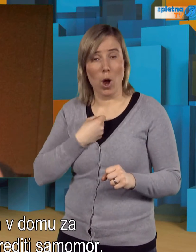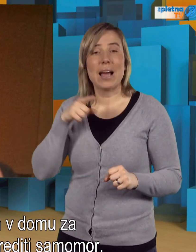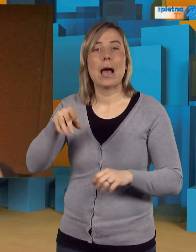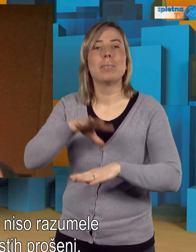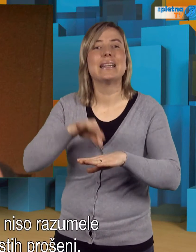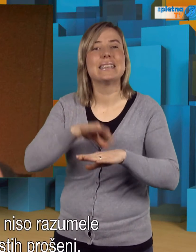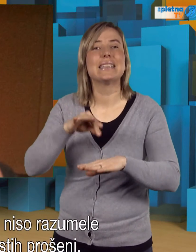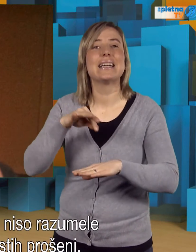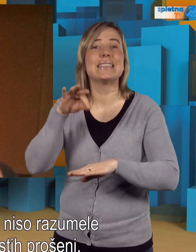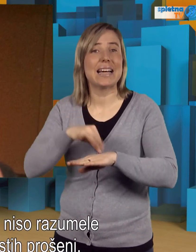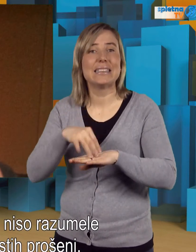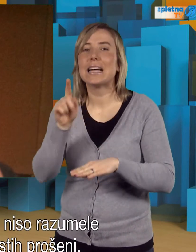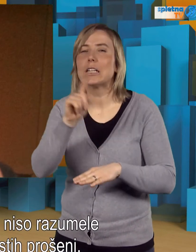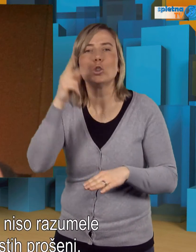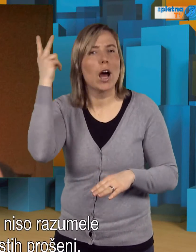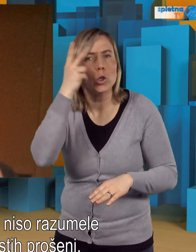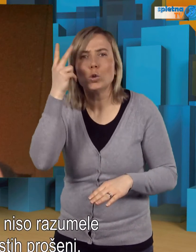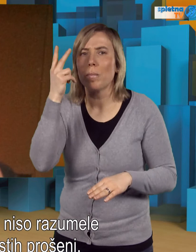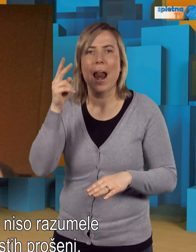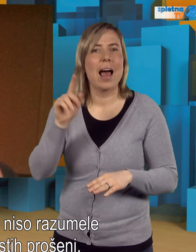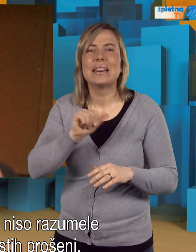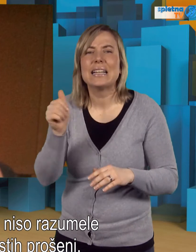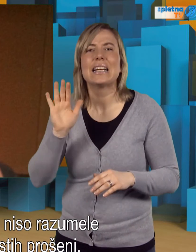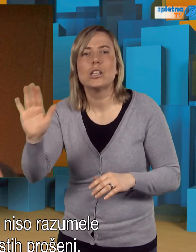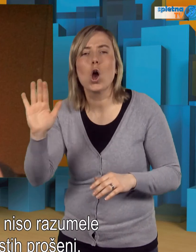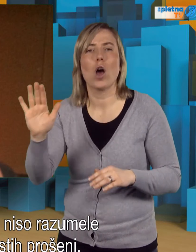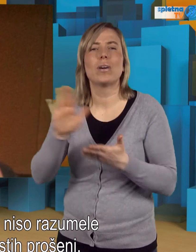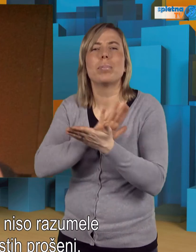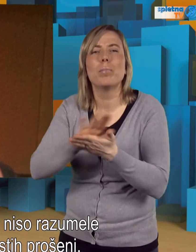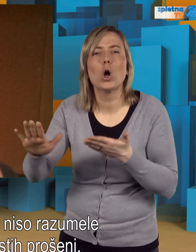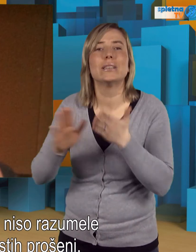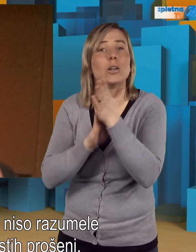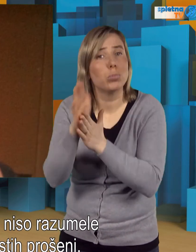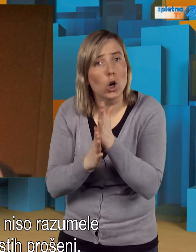niso razumele niti njegovih preprostih prošenj, naj mu pomagajo do stranišča.